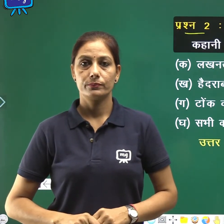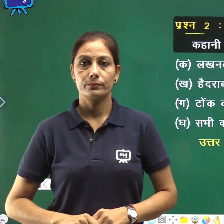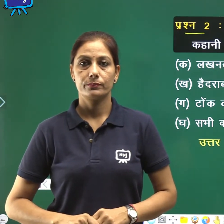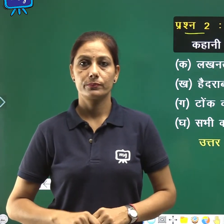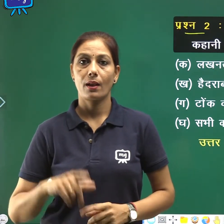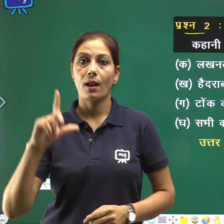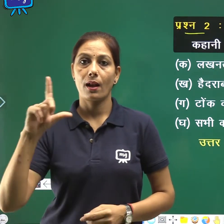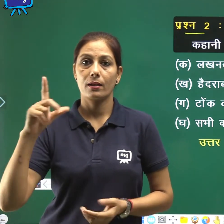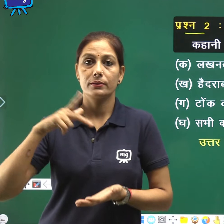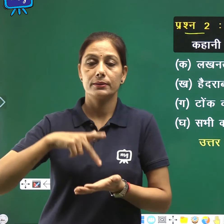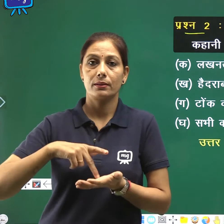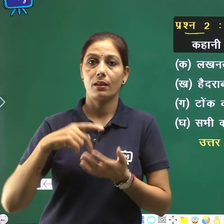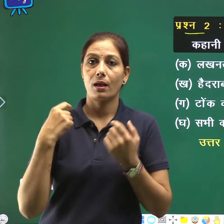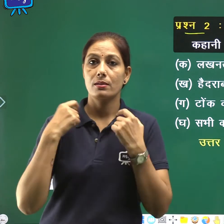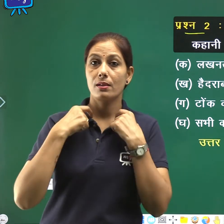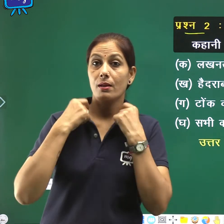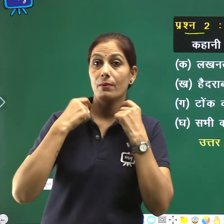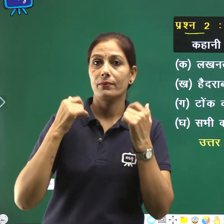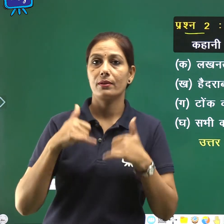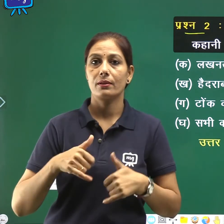लखनवी अंदाज